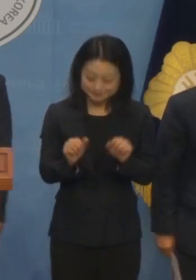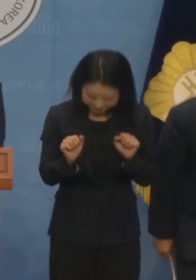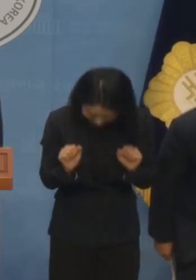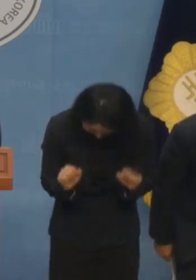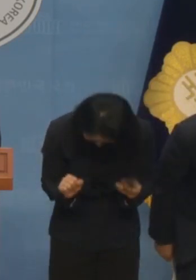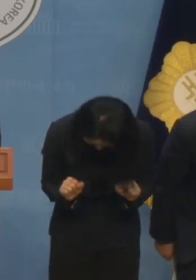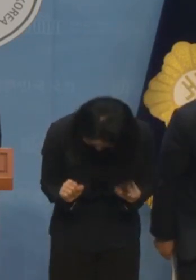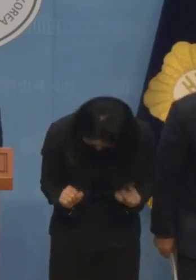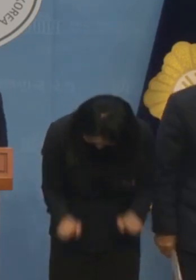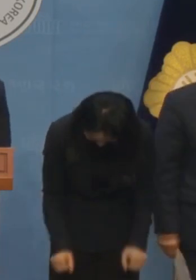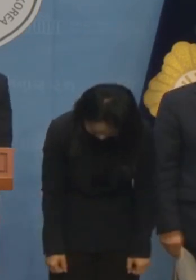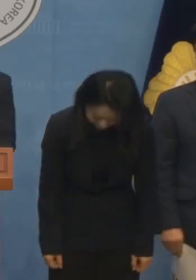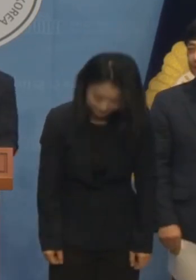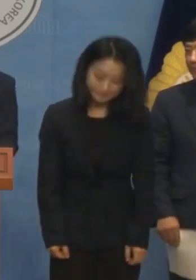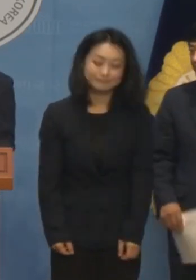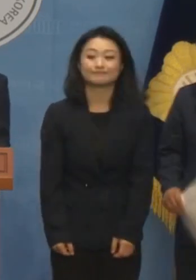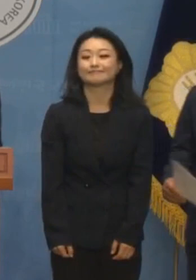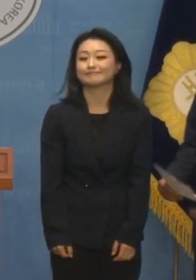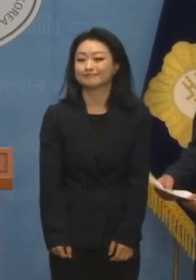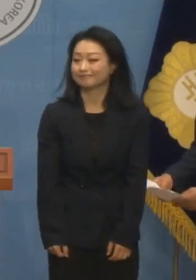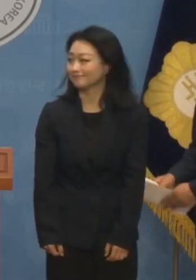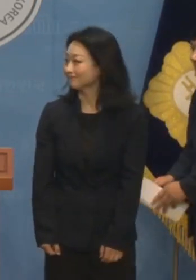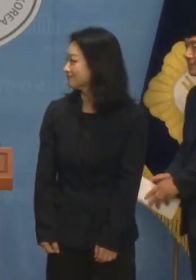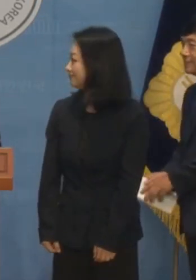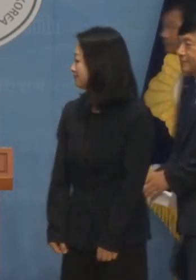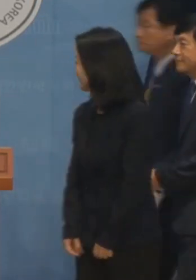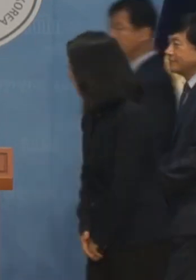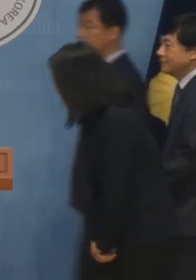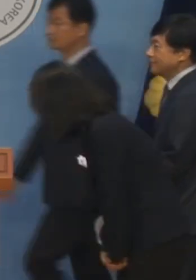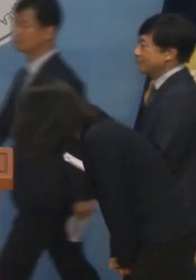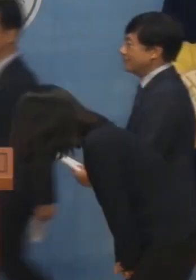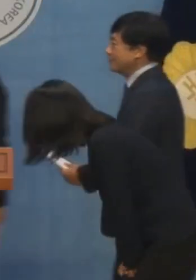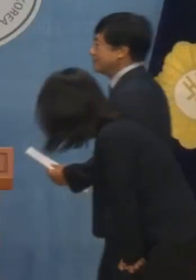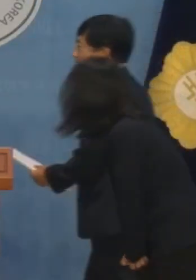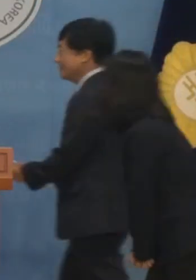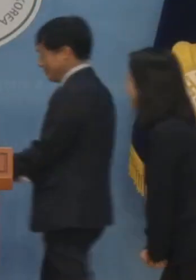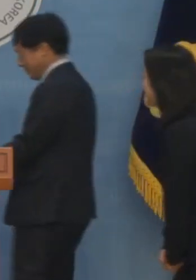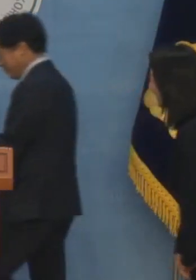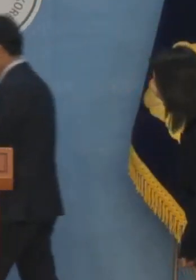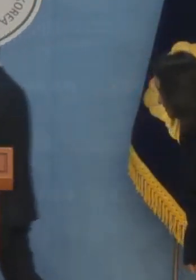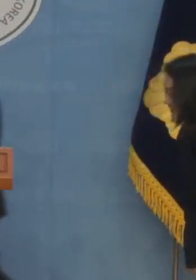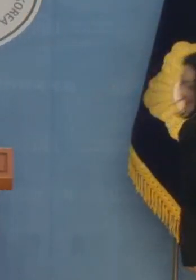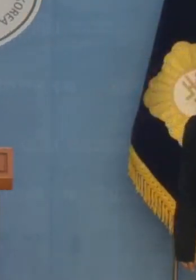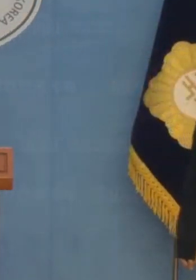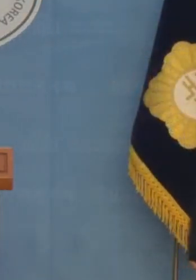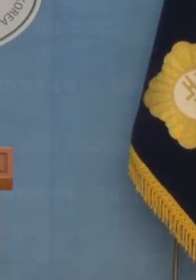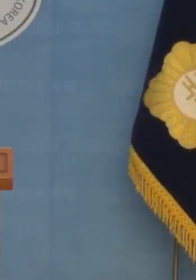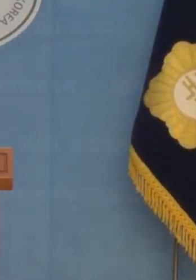예, 수고하셨습니다.